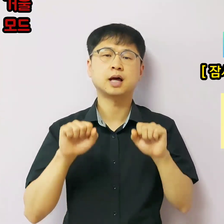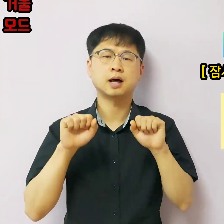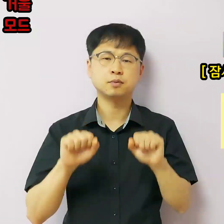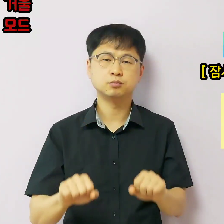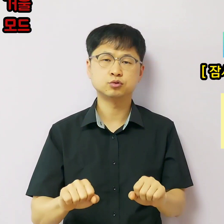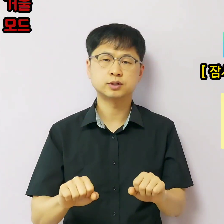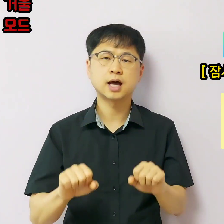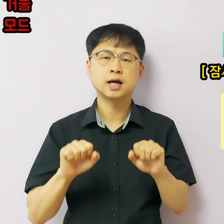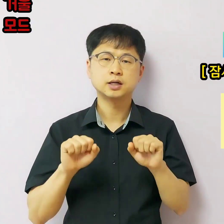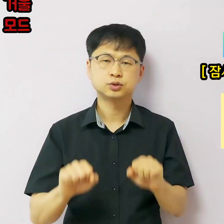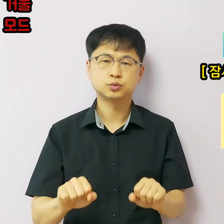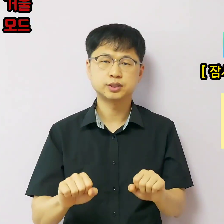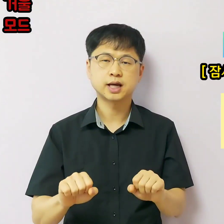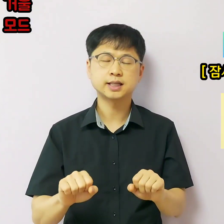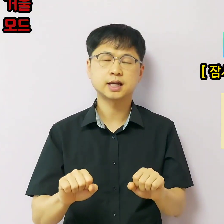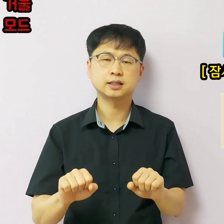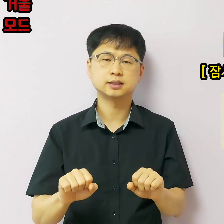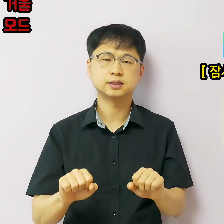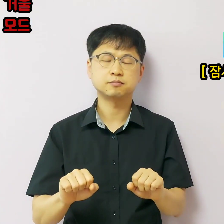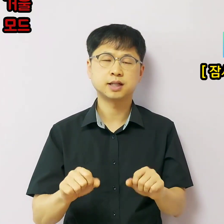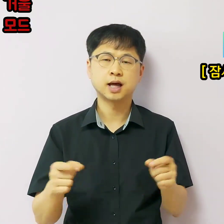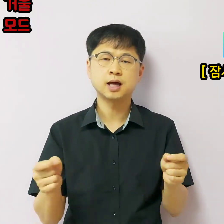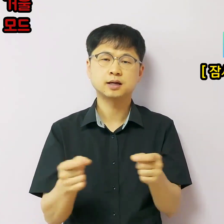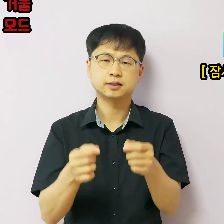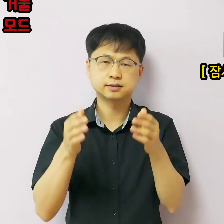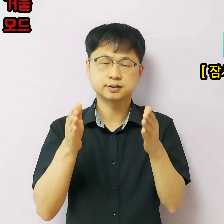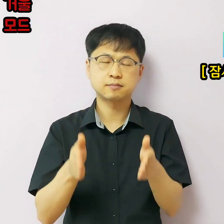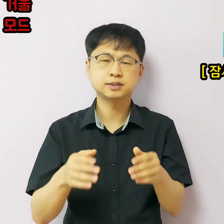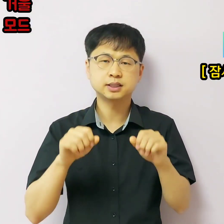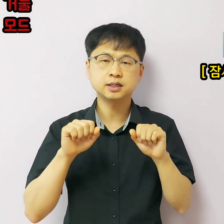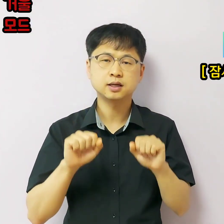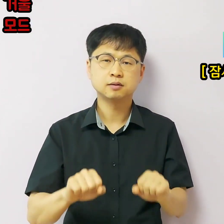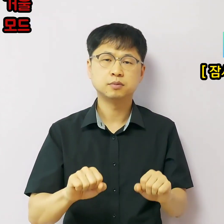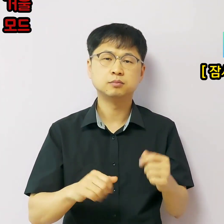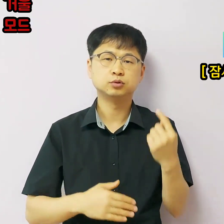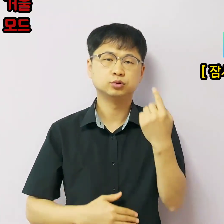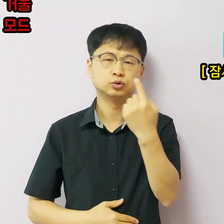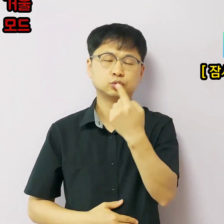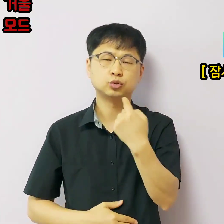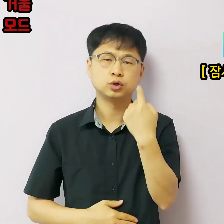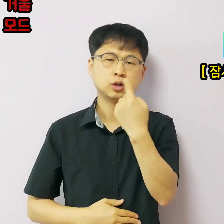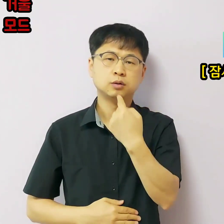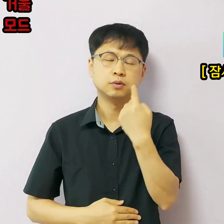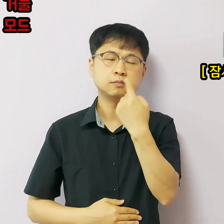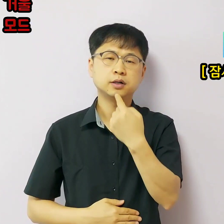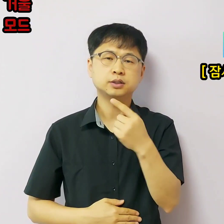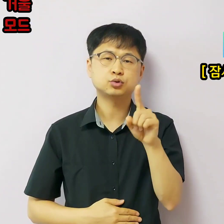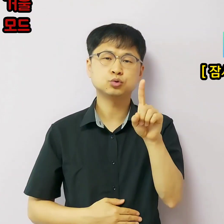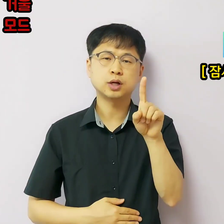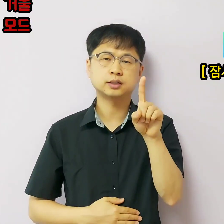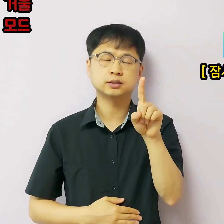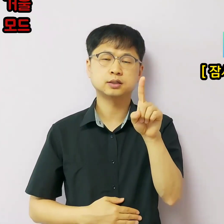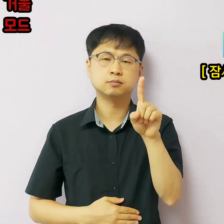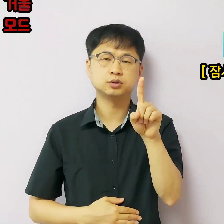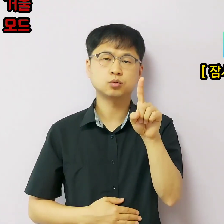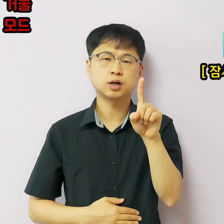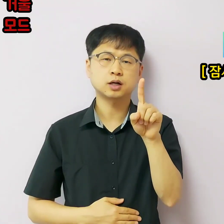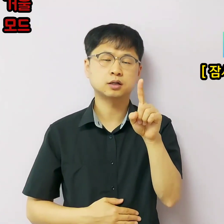됩니다. 머무르다 존재하다라는 뜻이 됩니다. 그래서 잠시 머문 줄 뭐뭐인 줄 하는 것은